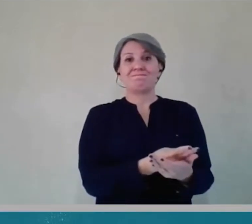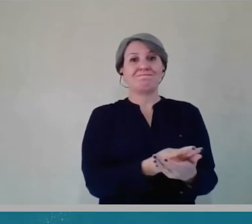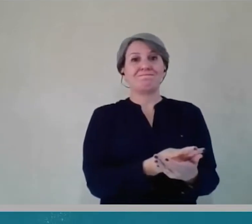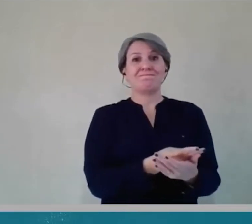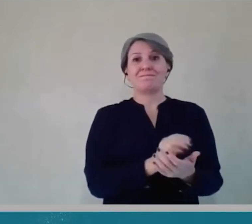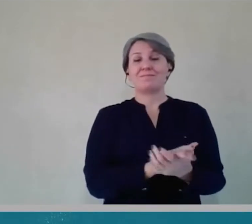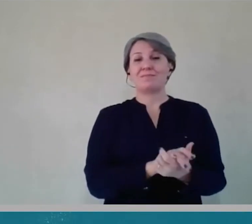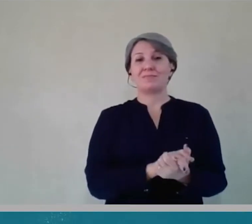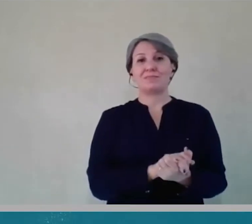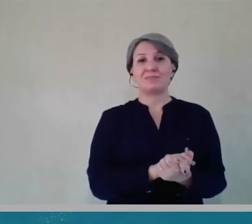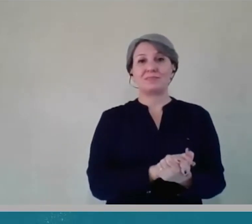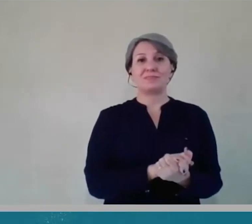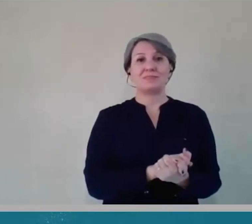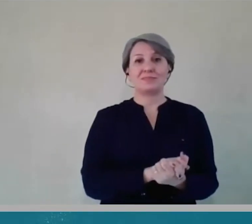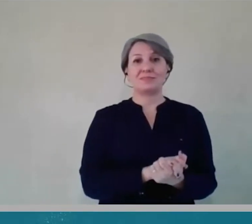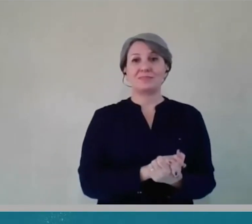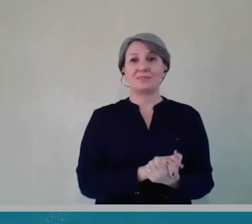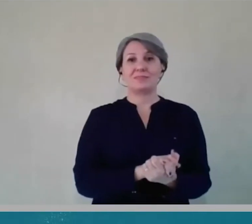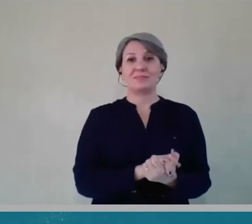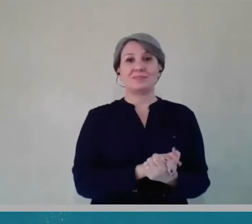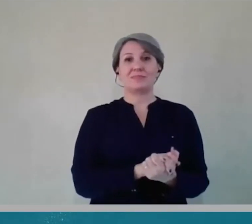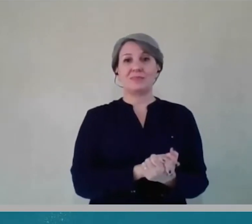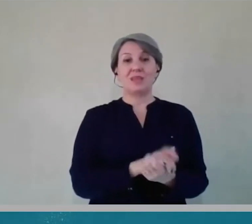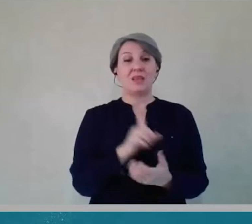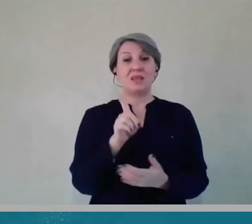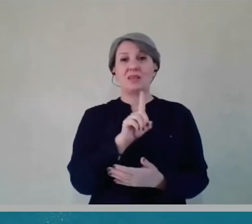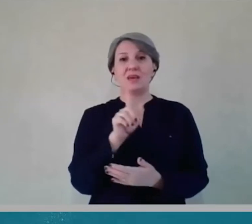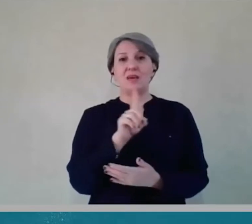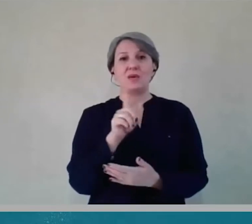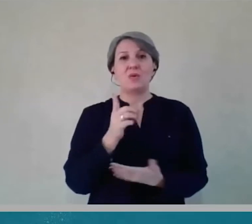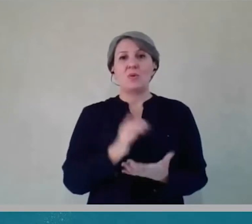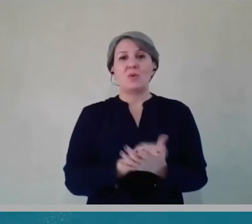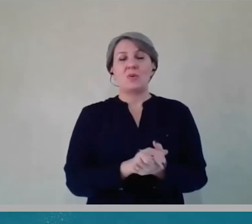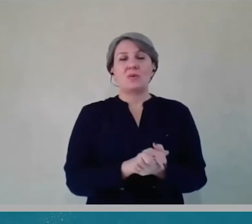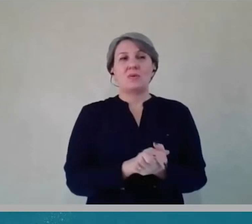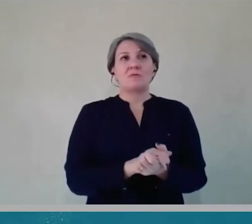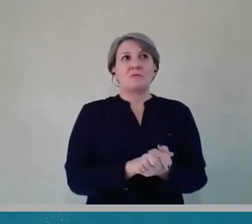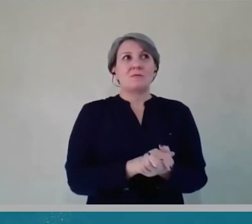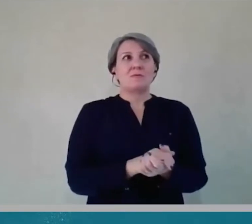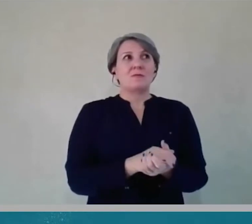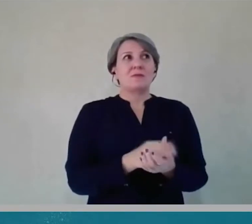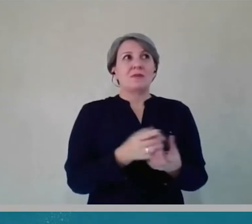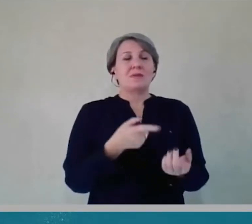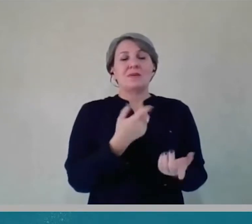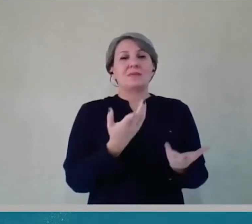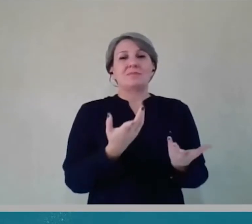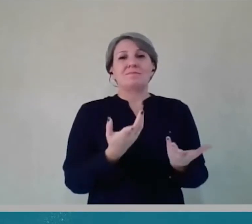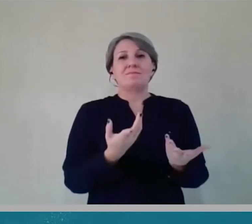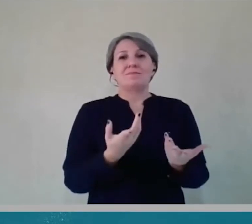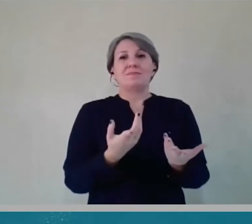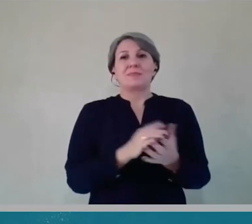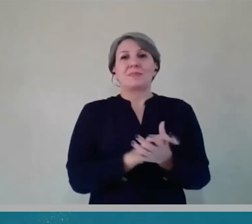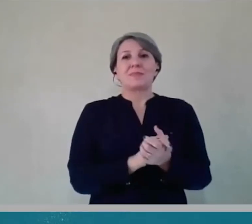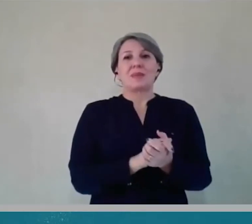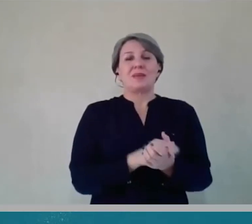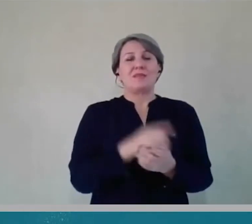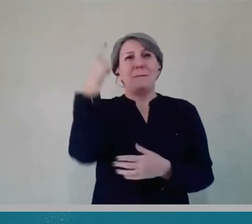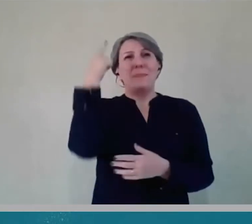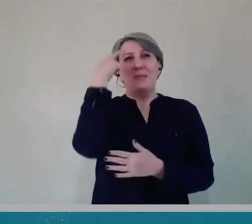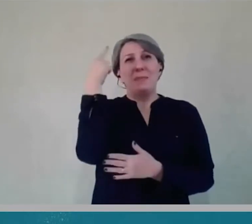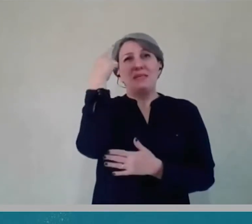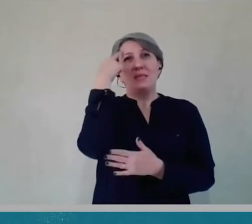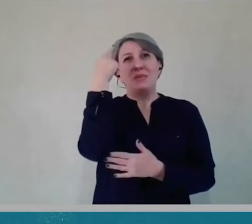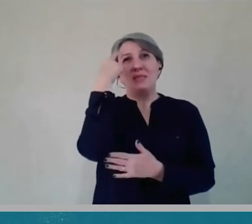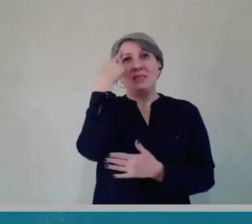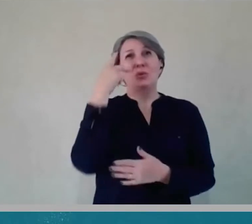Não é pelo rigor ascético, não é o ascetismo, não vou fazer isso,